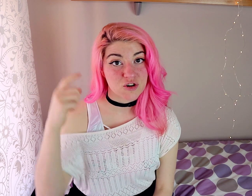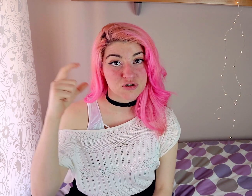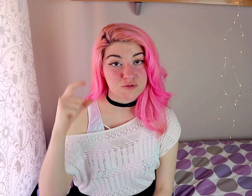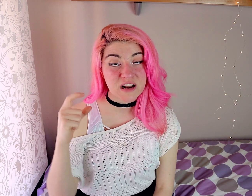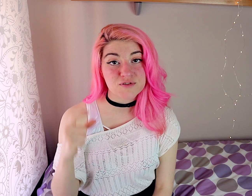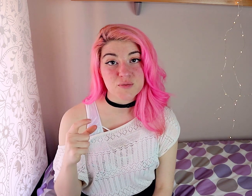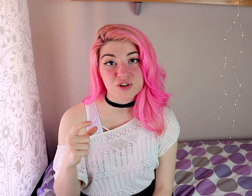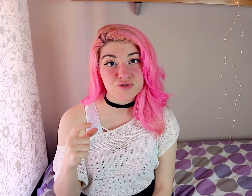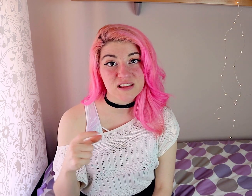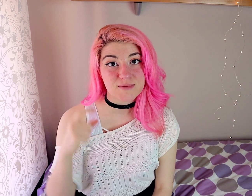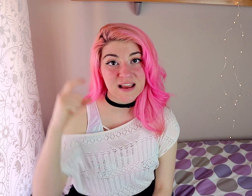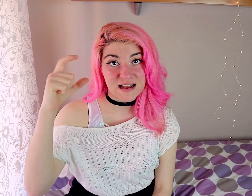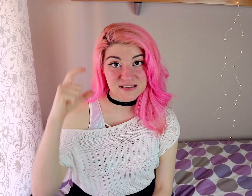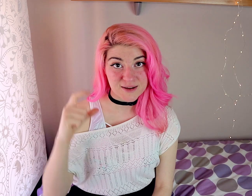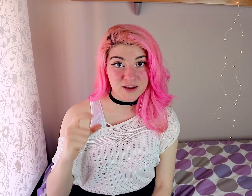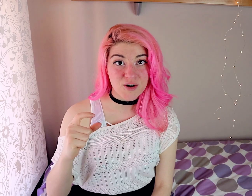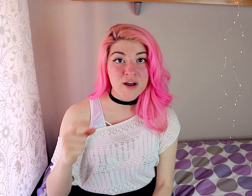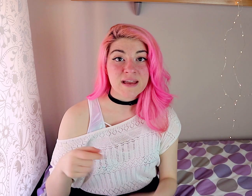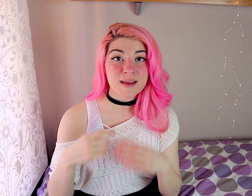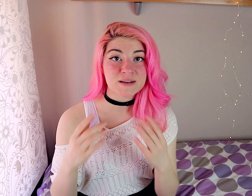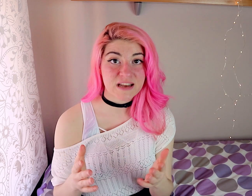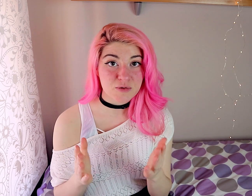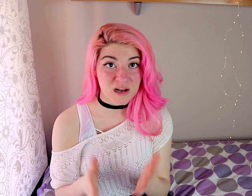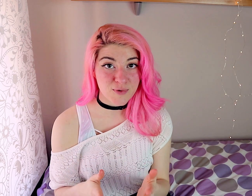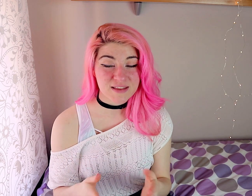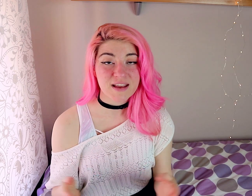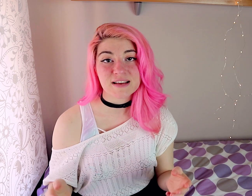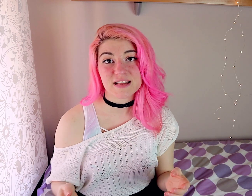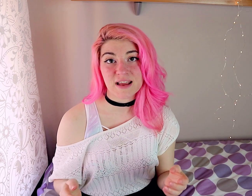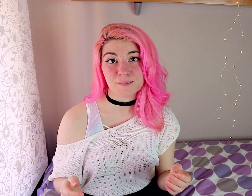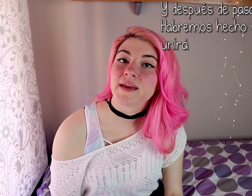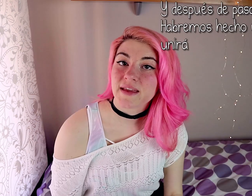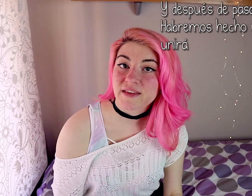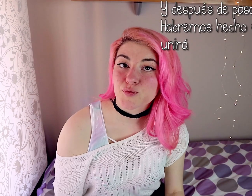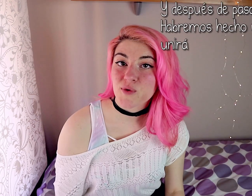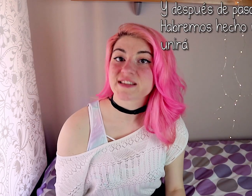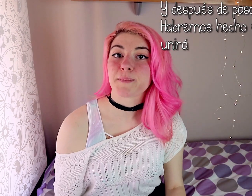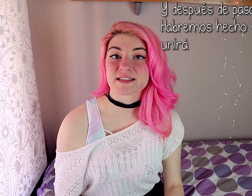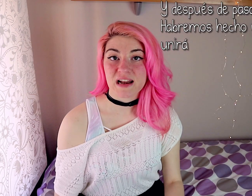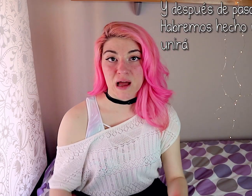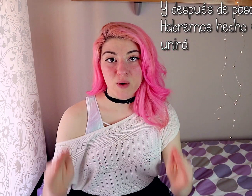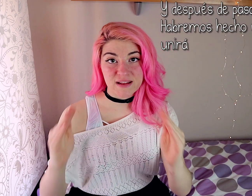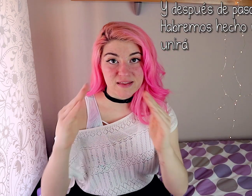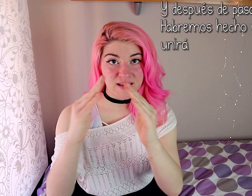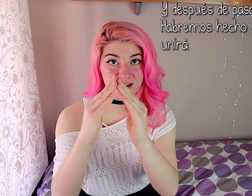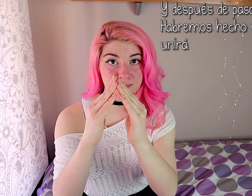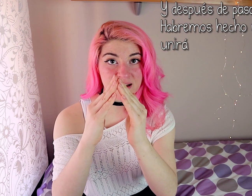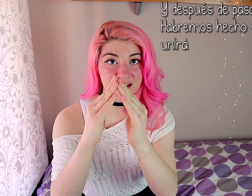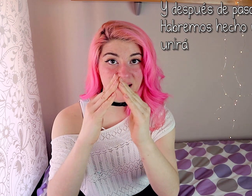los dos párrafos que hemos hecho antes, ¿vale? El estribillo. Y pasaríamos al puente, que sería... Y después de pasar la cuarentena, ¿vale? Que